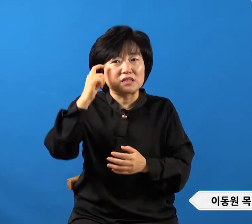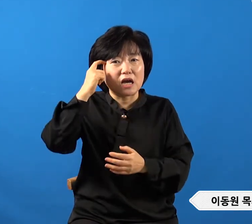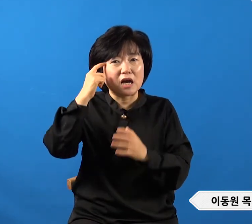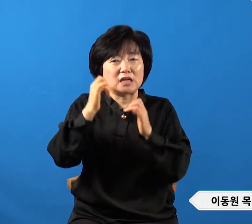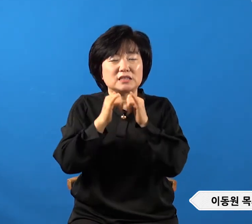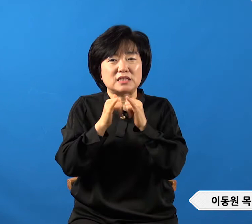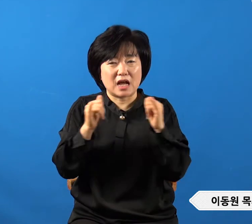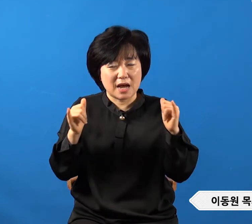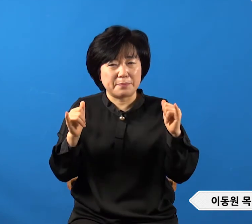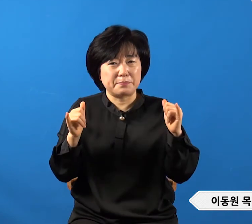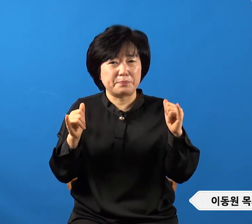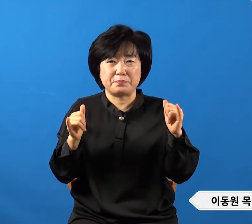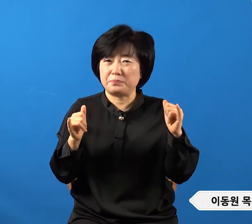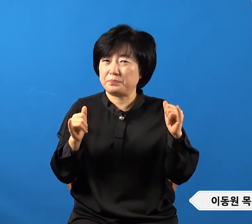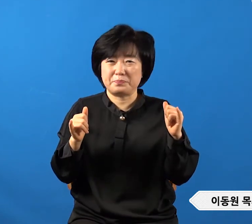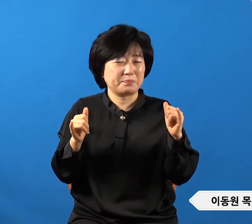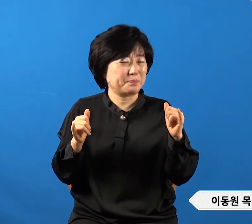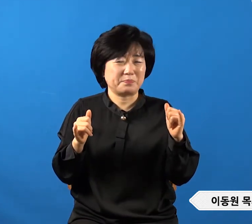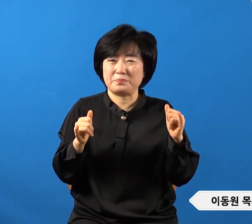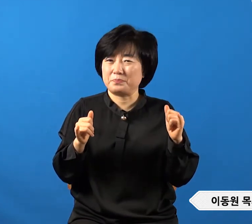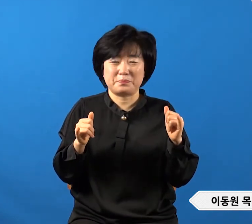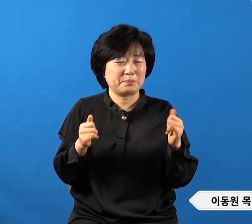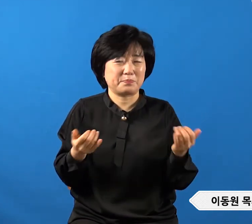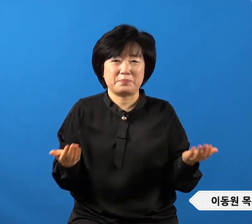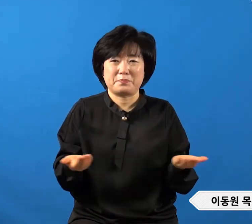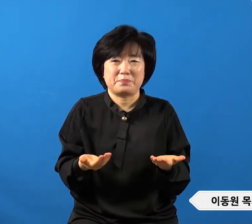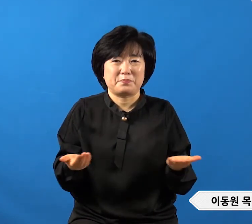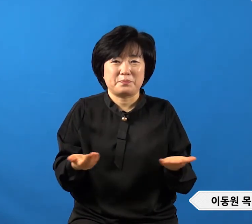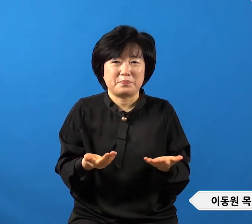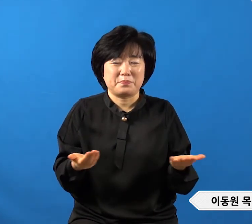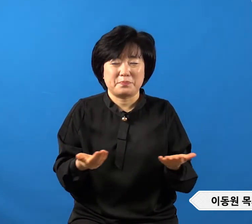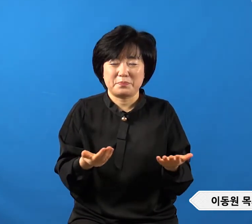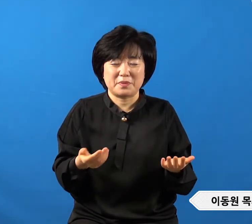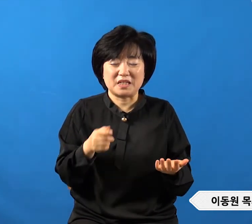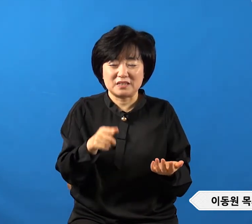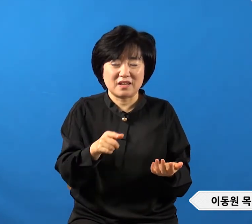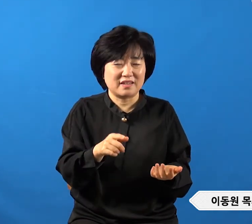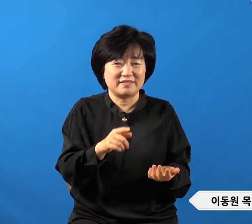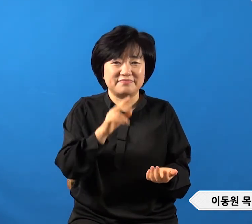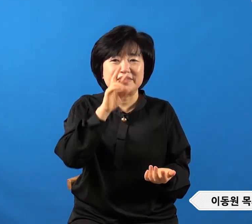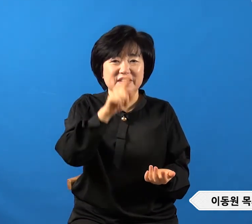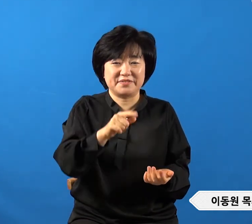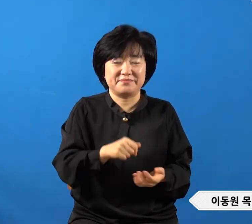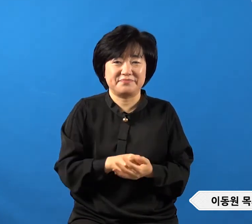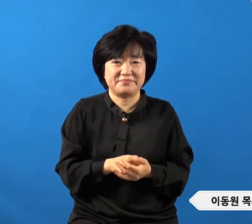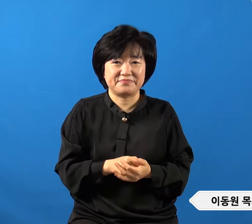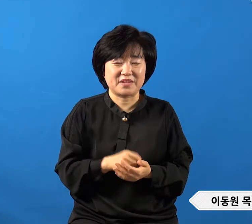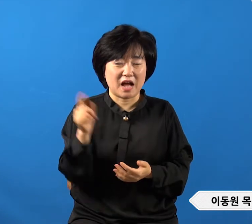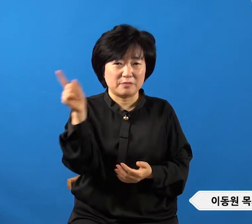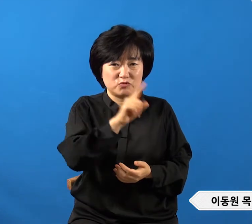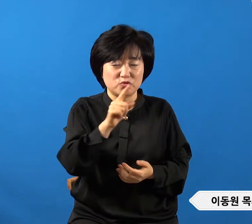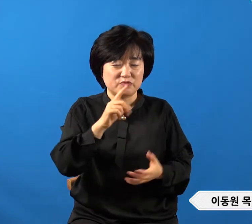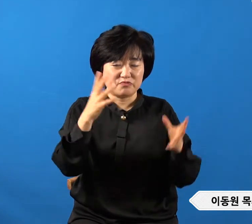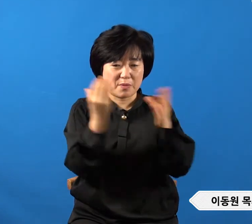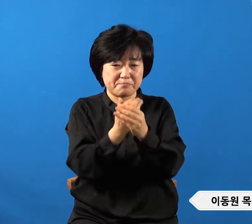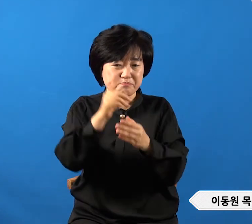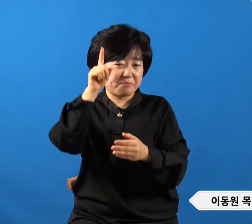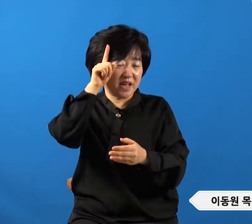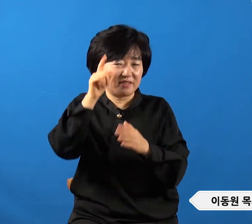사람, 이 자체가 사실은 모순인 것입니다. 아무도 완벽한 사람은